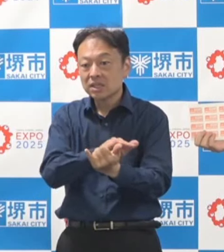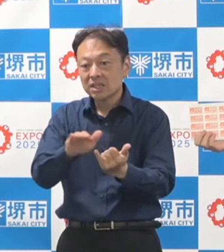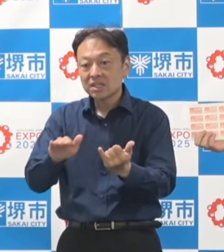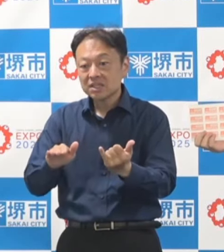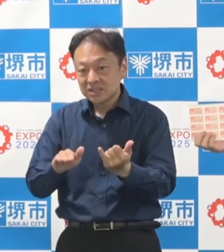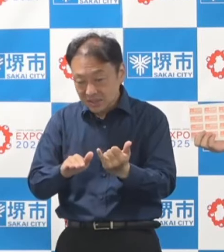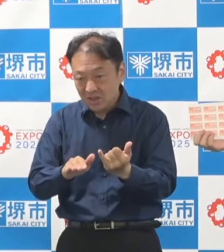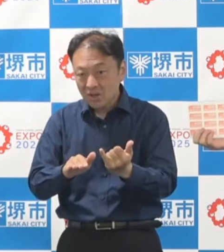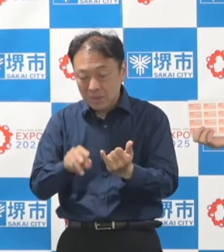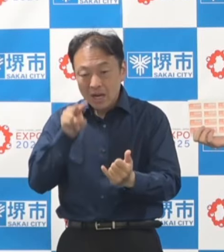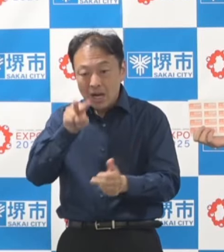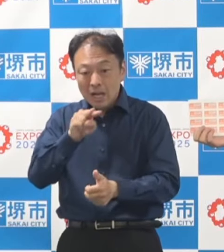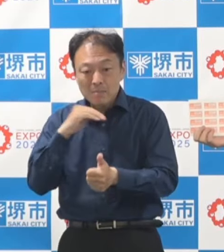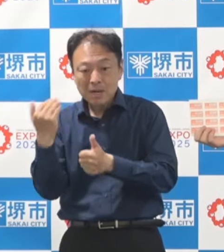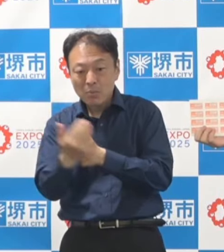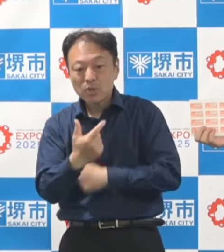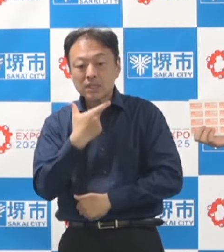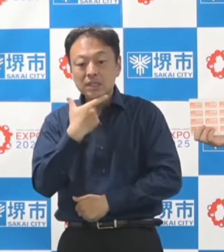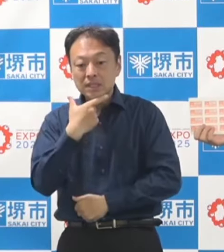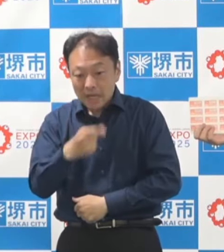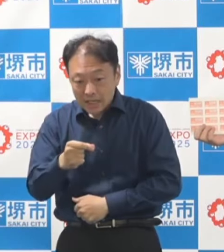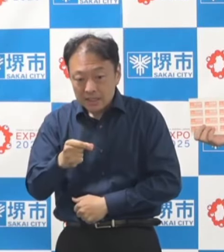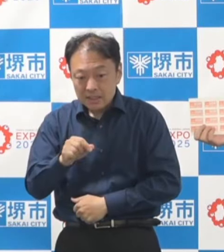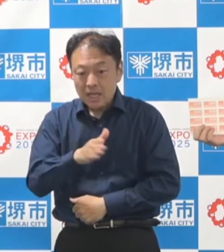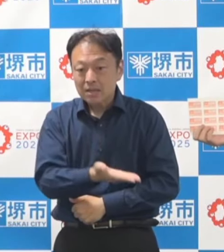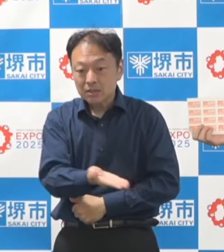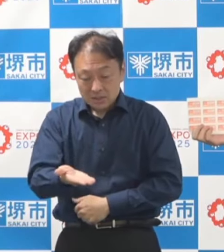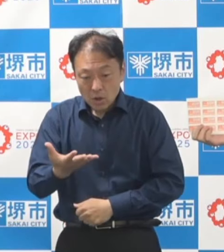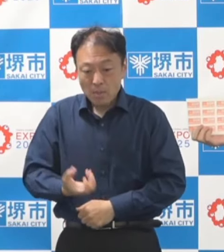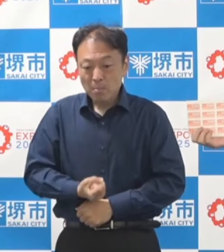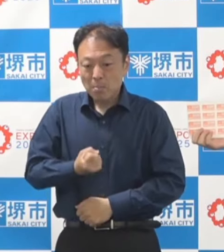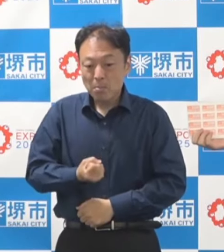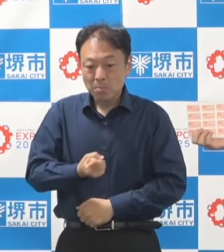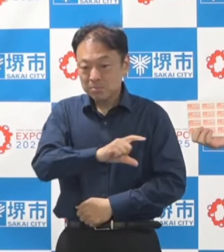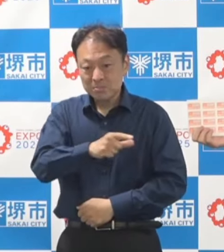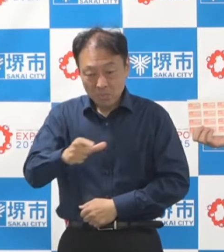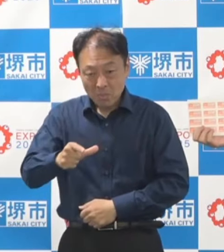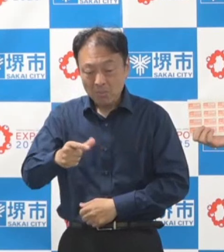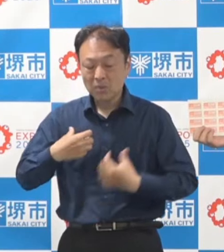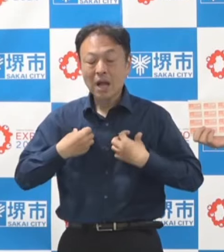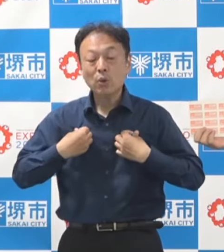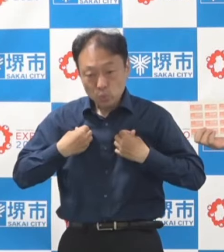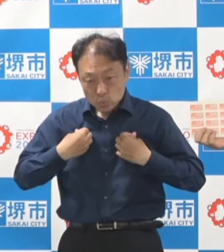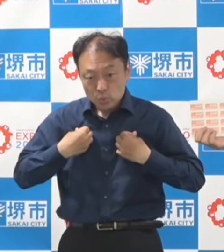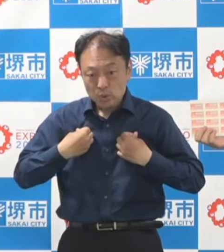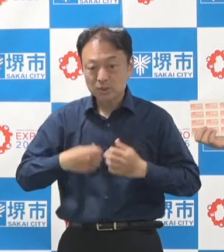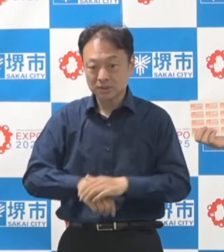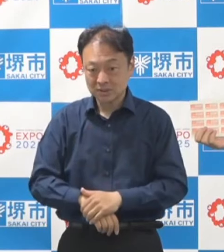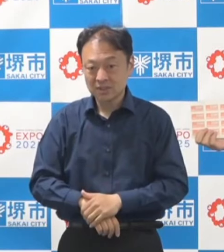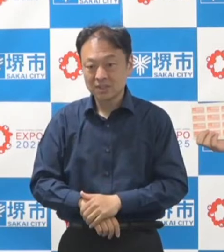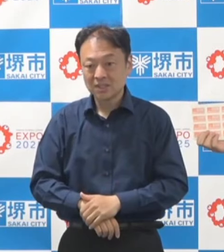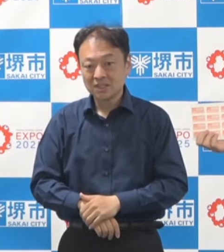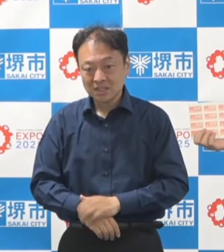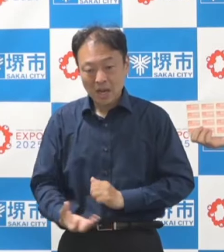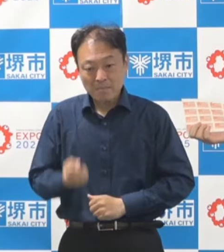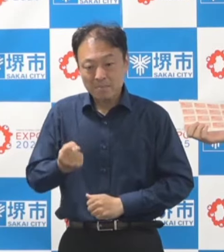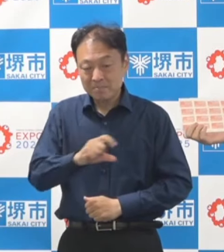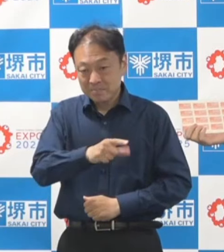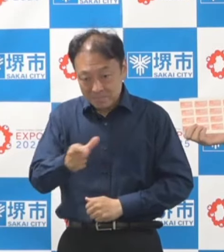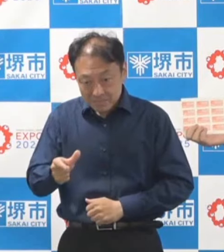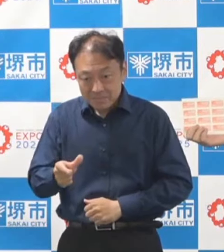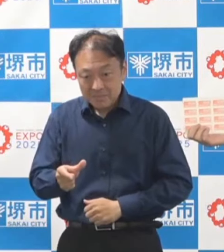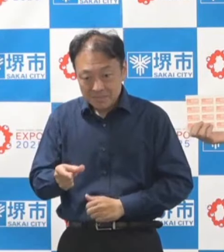守りたいとお考えの方に持ってらっしゃる衣服やまた所有物に貼